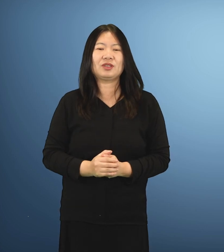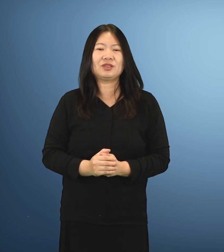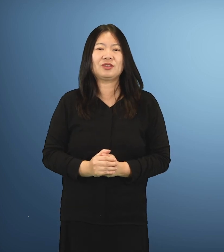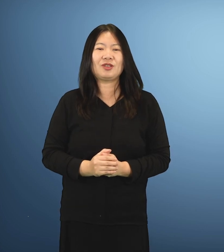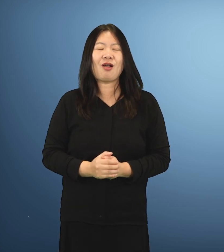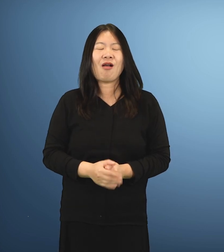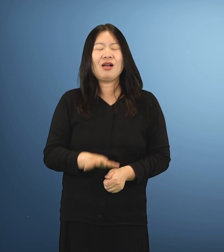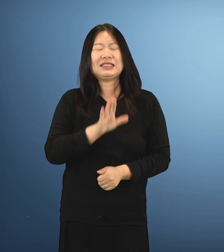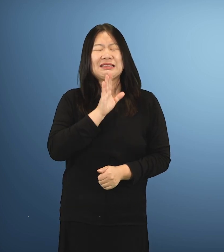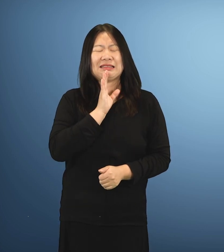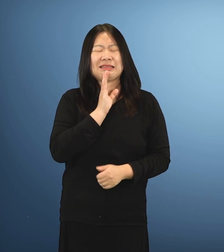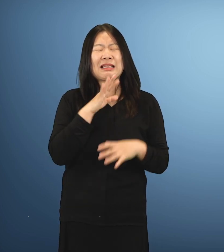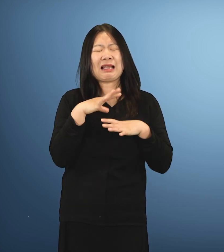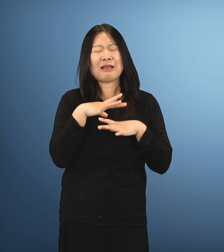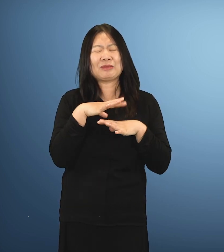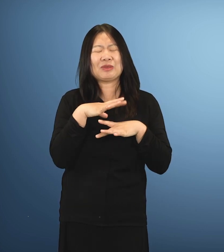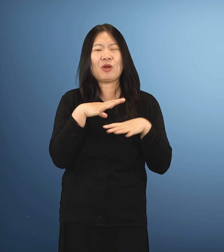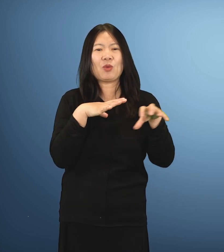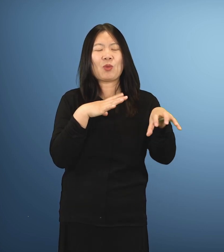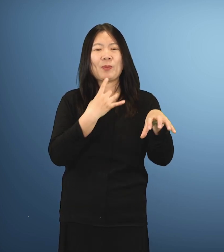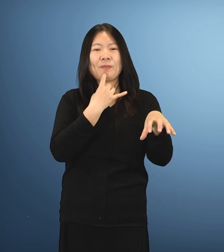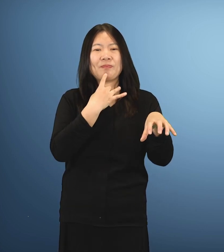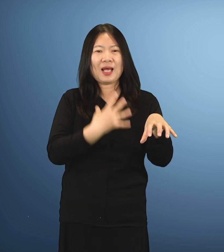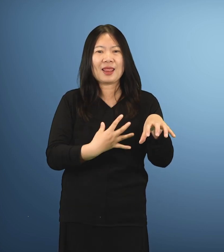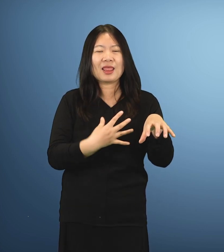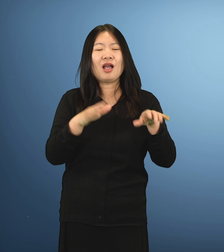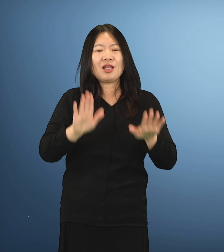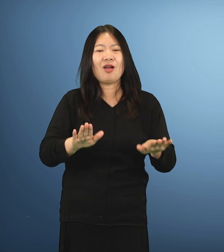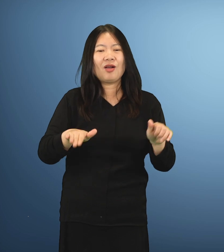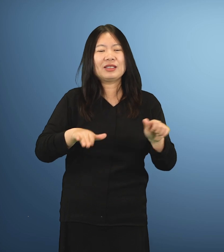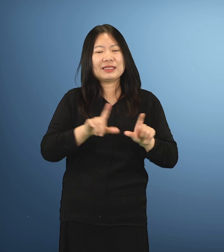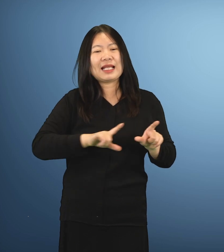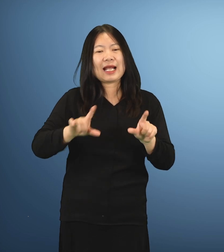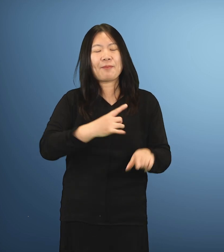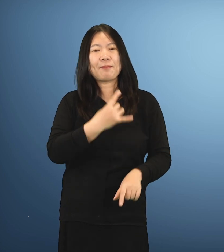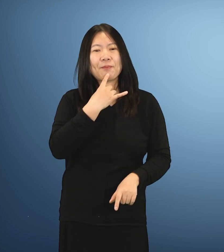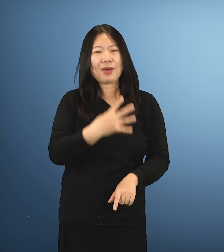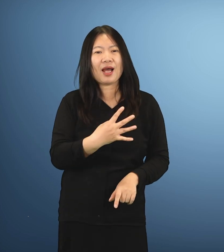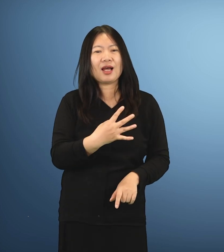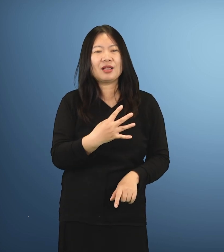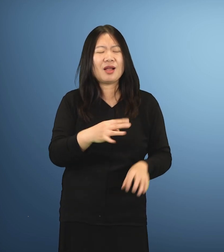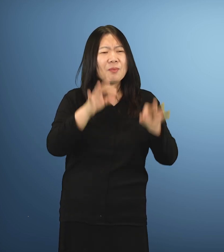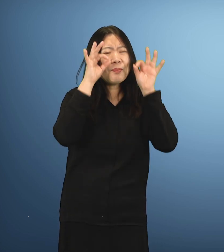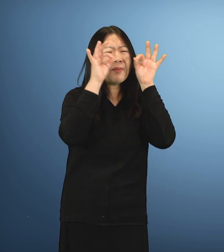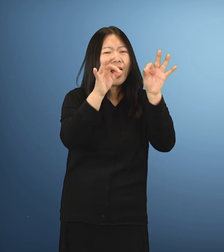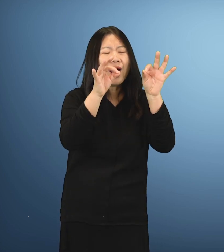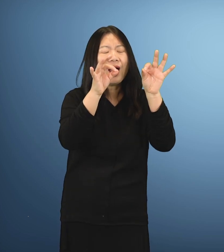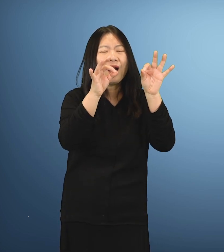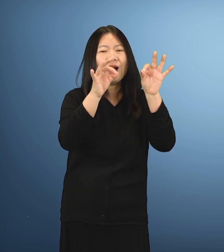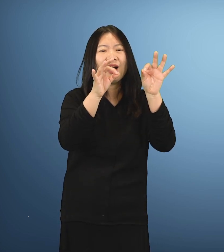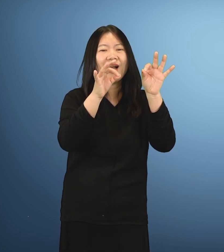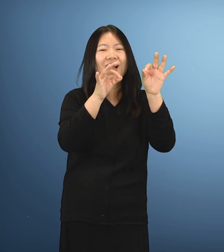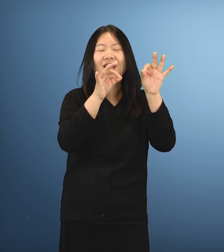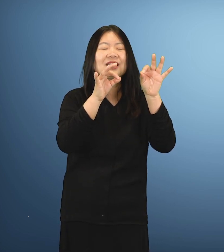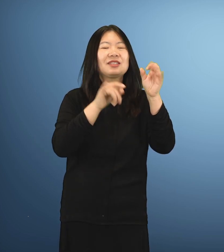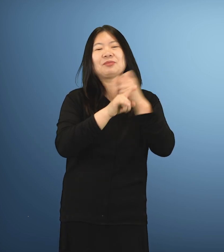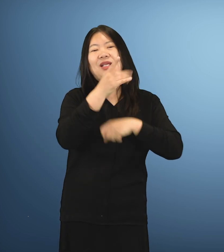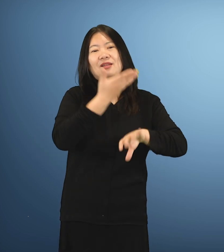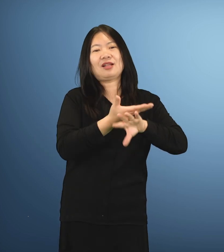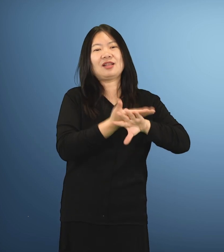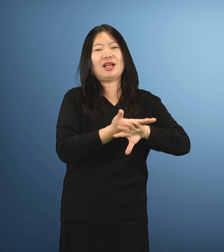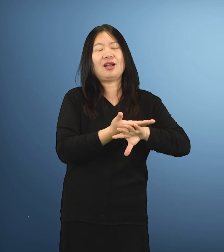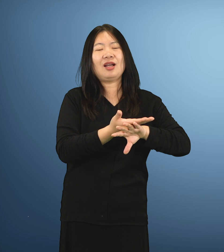그런 무시무시한 현장만, 현실만 직시하라는 게 아니에요. 그러나